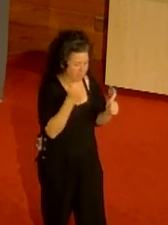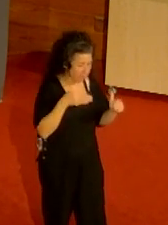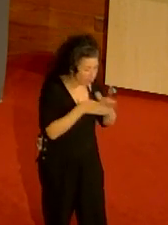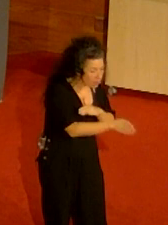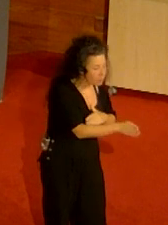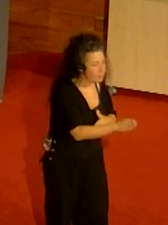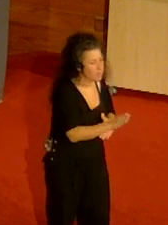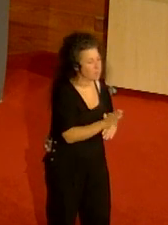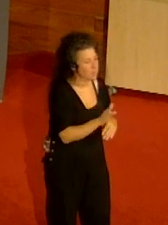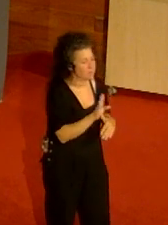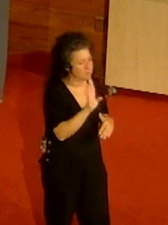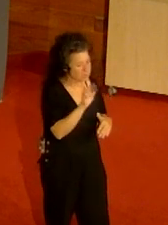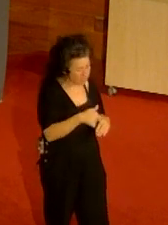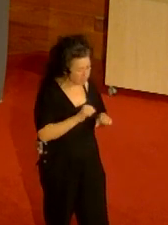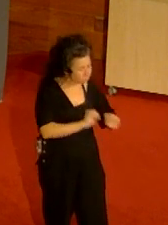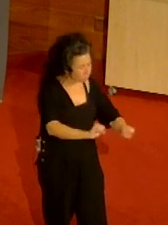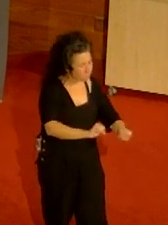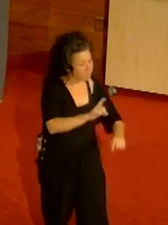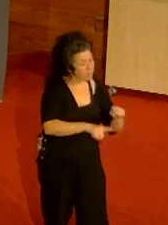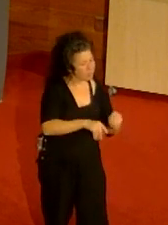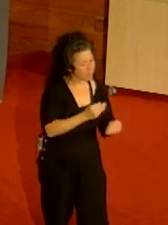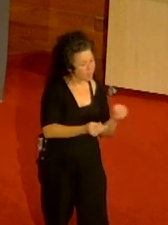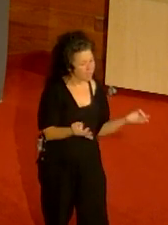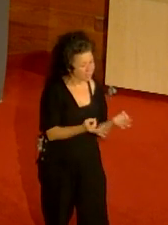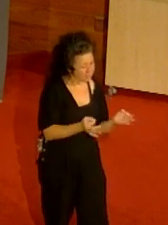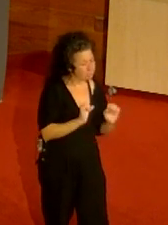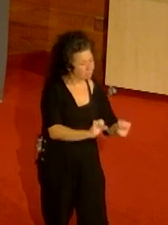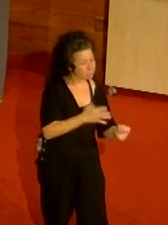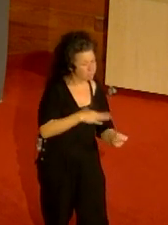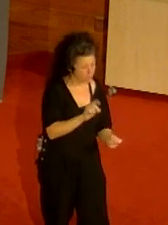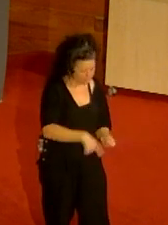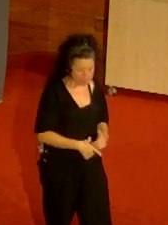veces lo pueden vetar, según lo que haya hecho.